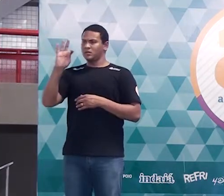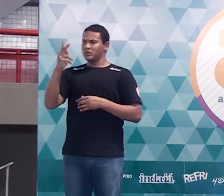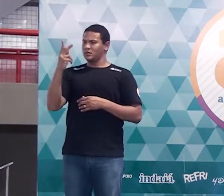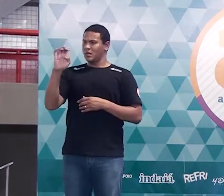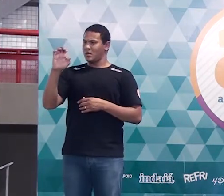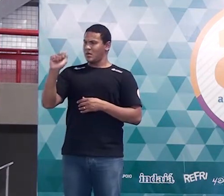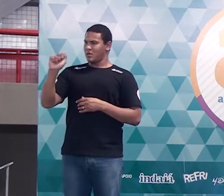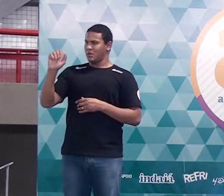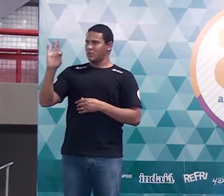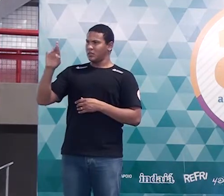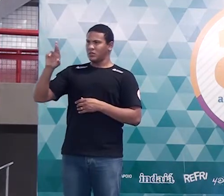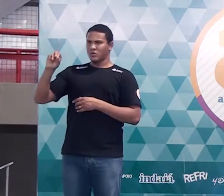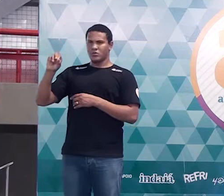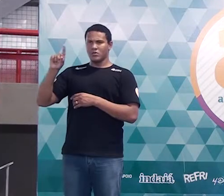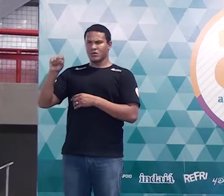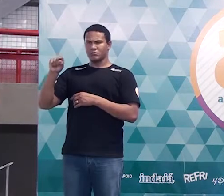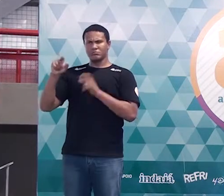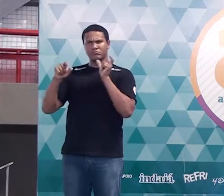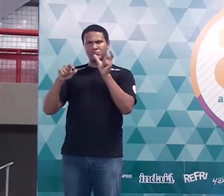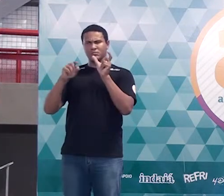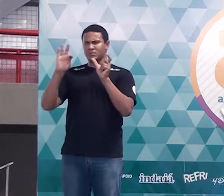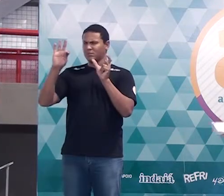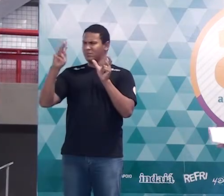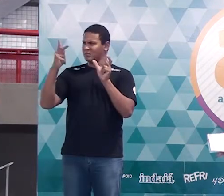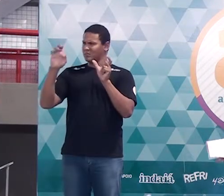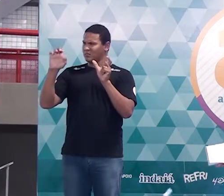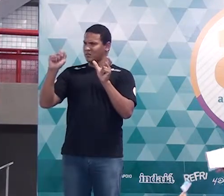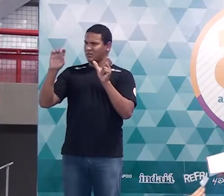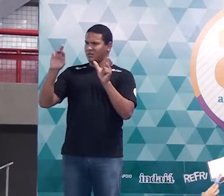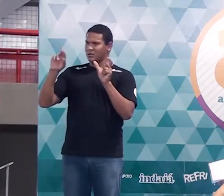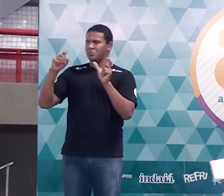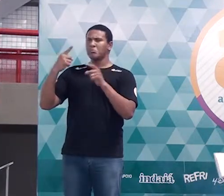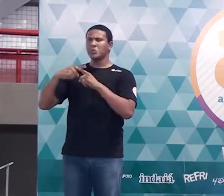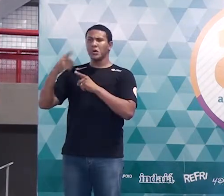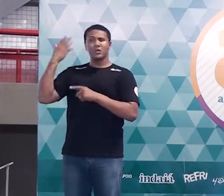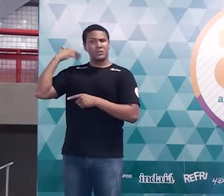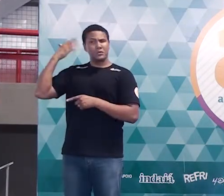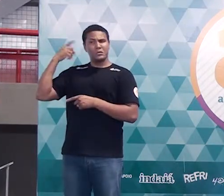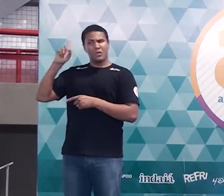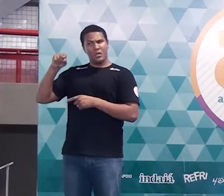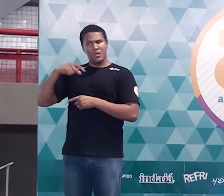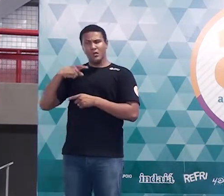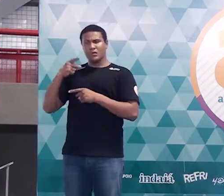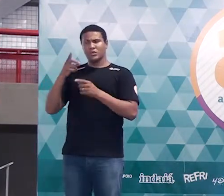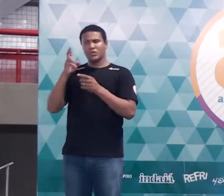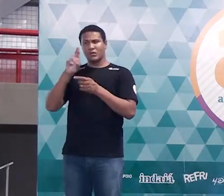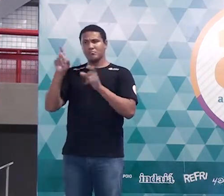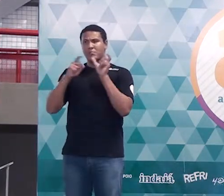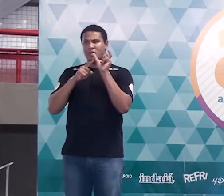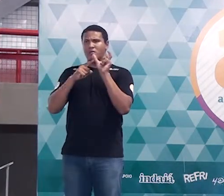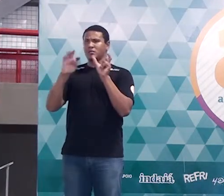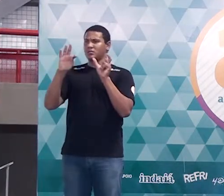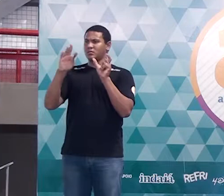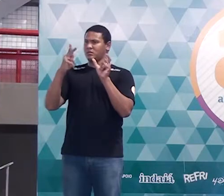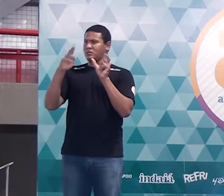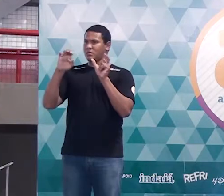TH. Por quê? Porque antigamente escreviam teatro com TH. Então isso